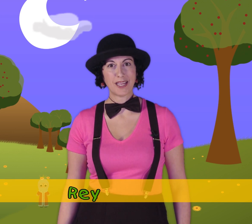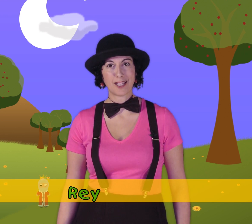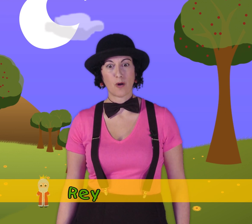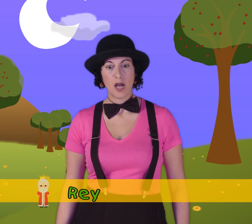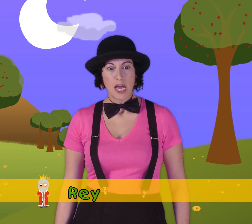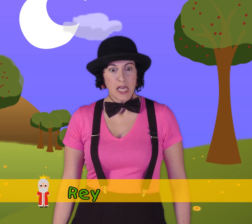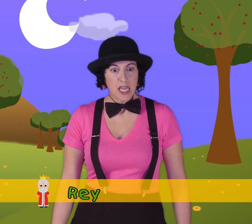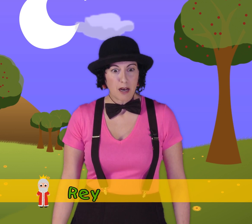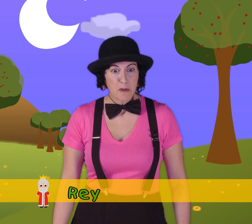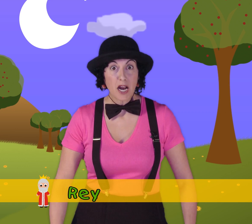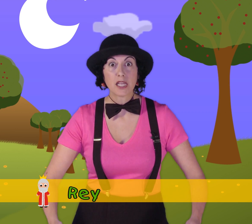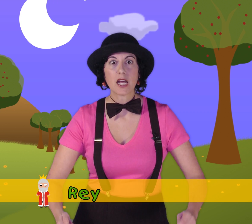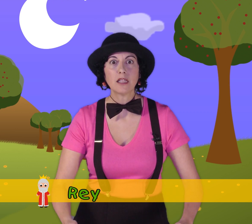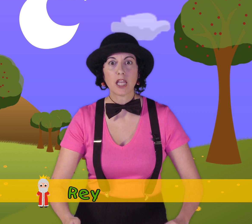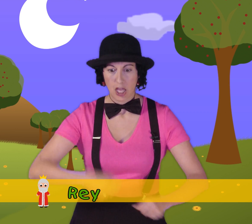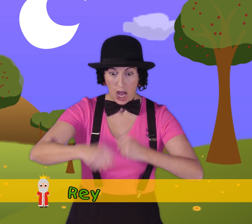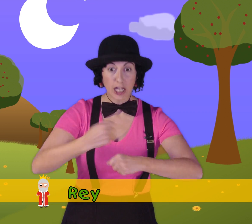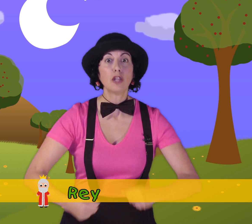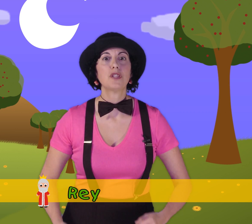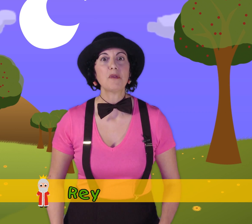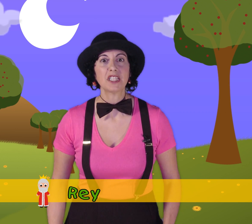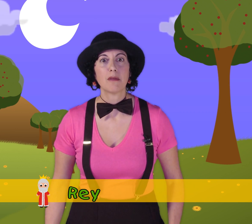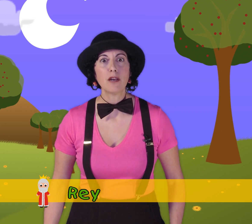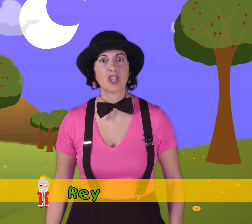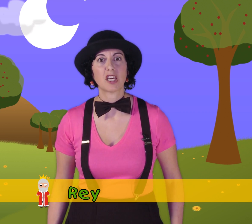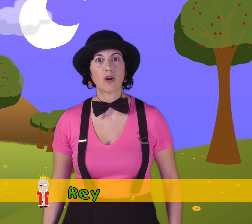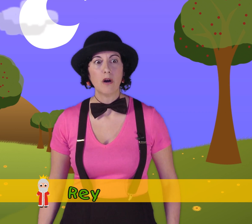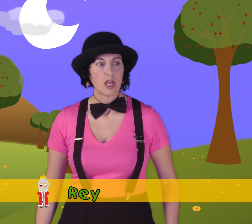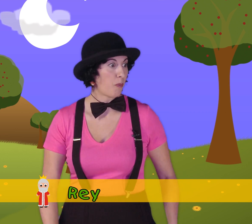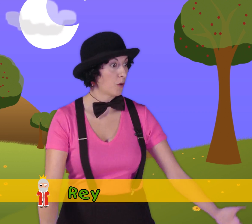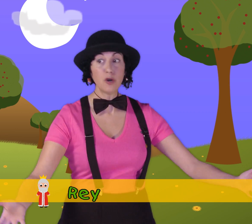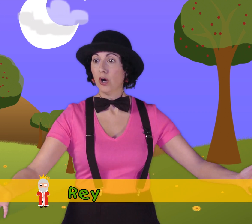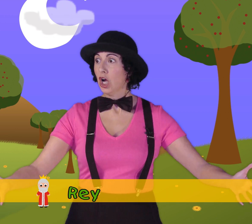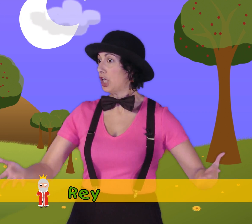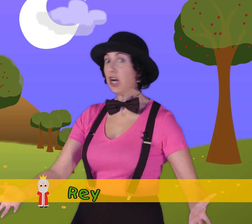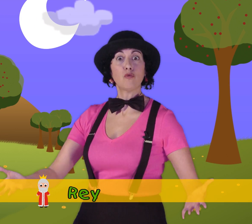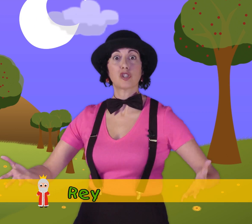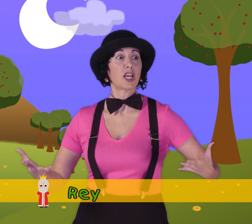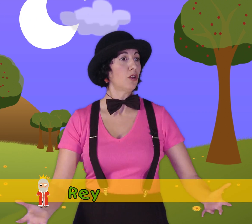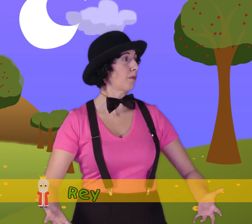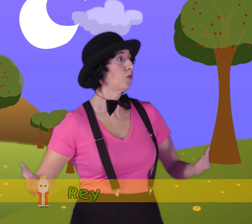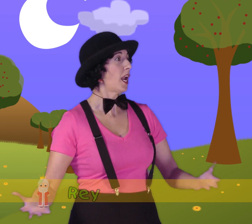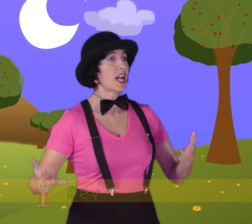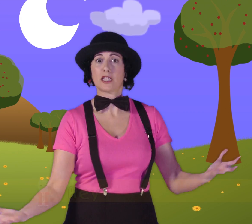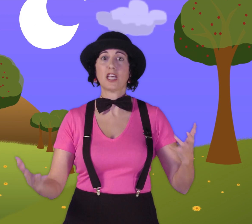séquito. Y al ver al gigante atado de pies y de manos se acercó. Dijo, pero bueno, ¿quién ha conseguido capturar a este